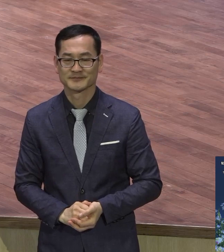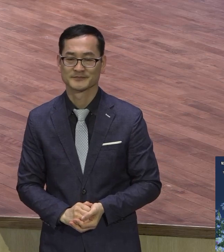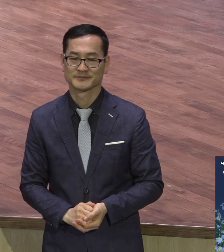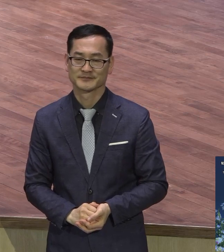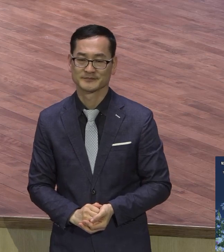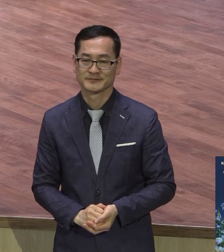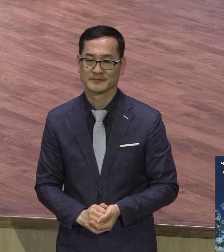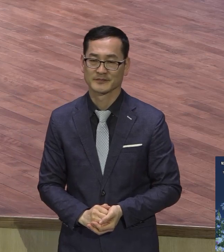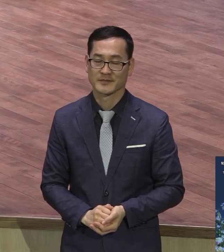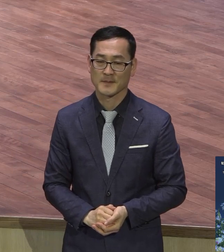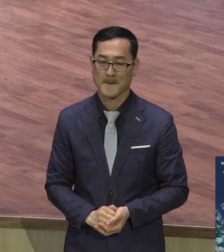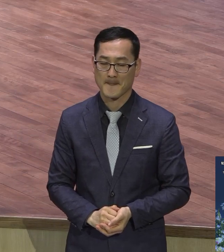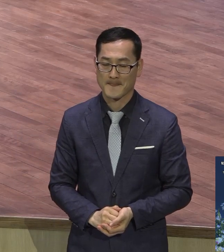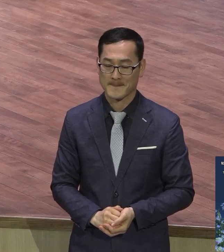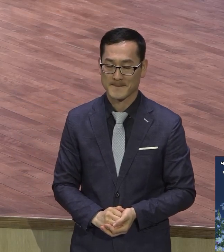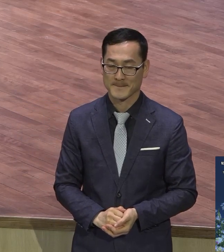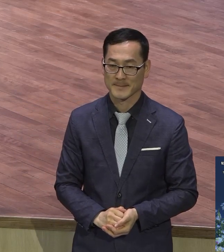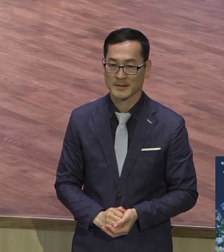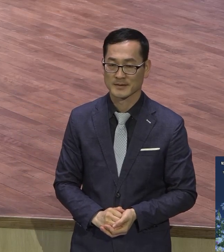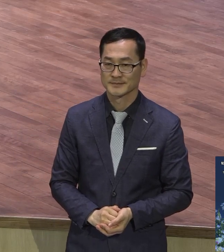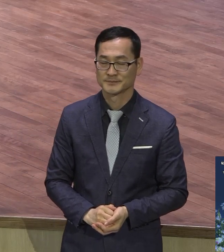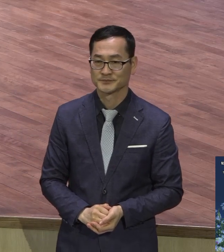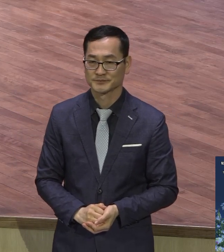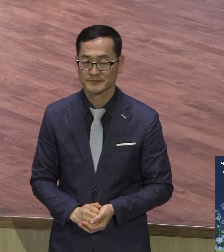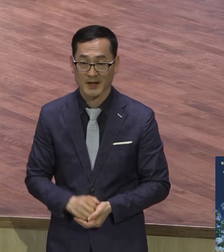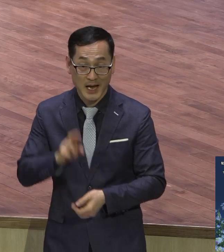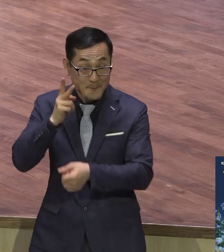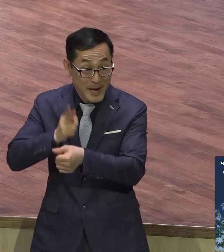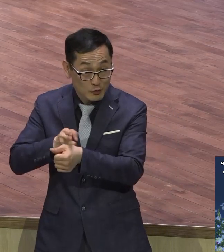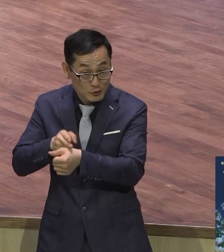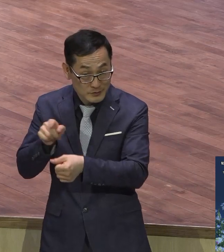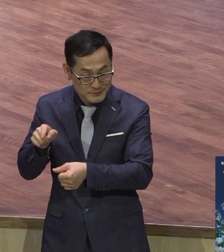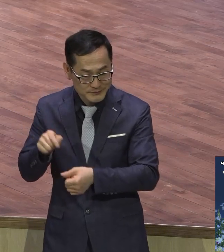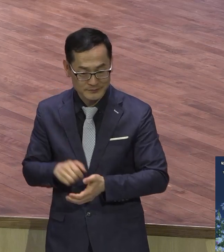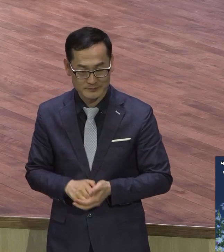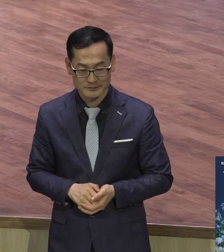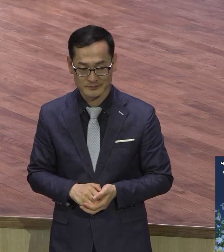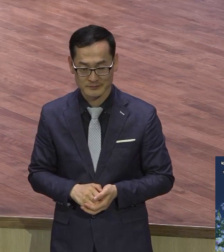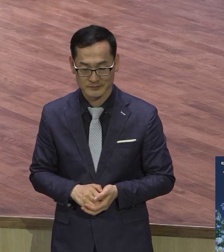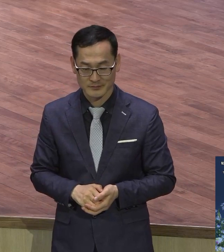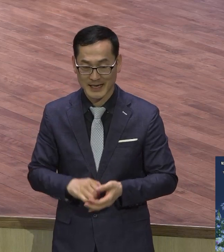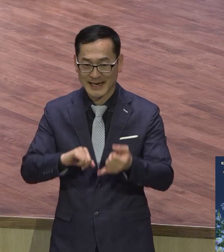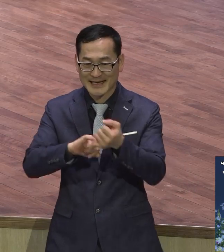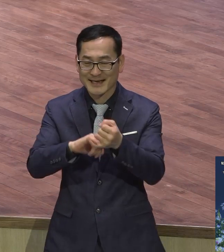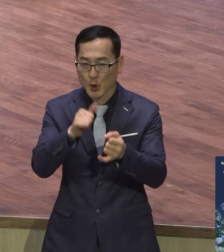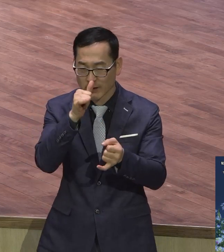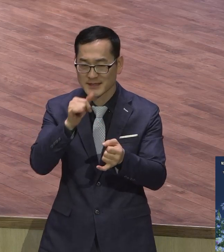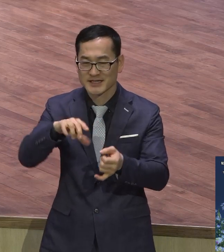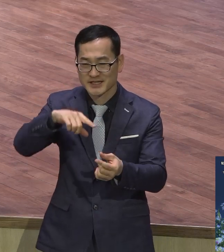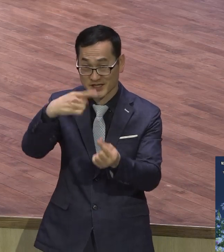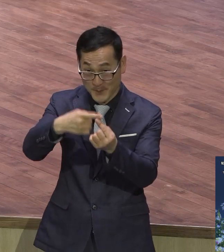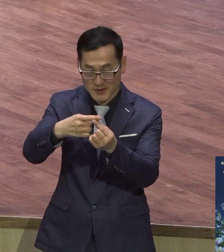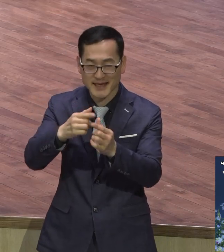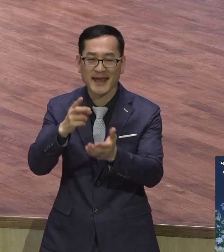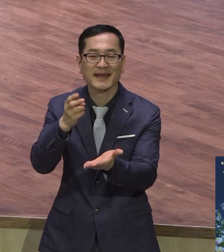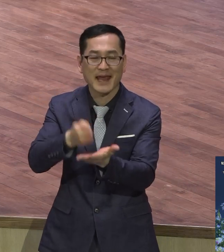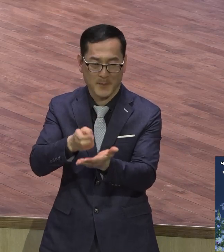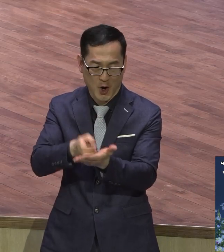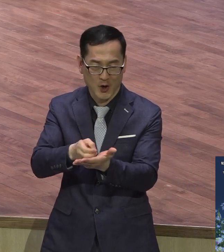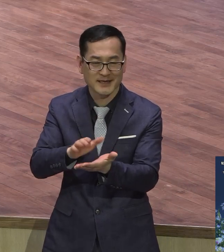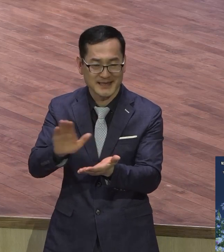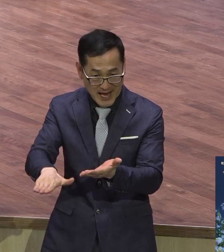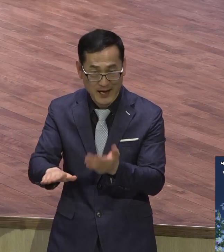하나님의 말씀이 사도바울은 이 계명을 가르쳐서 약속이 있는 첫 계명이다 그랬어요. 약속이 있는 첫